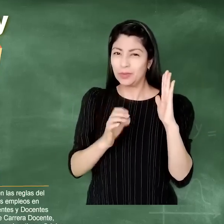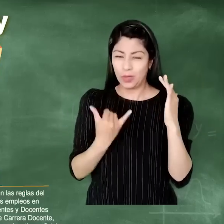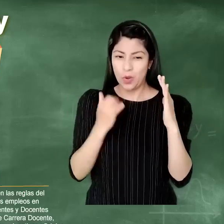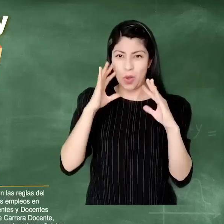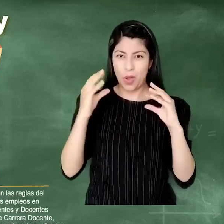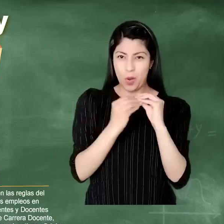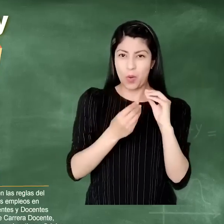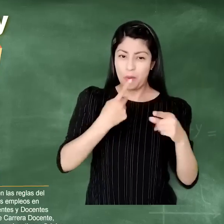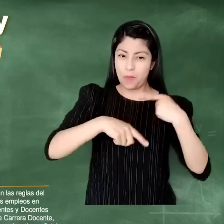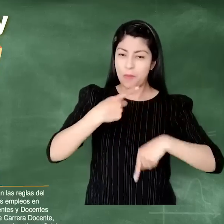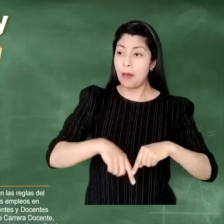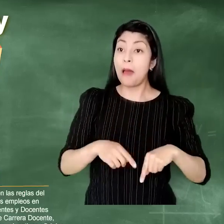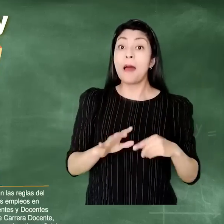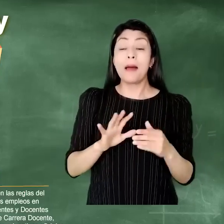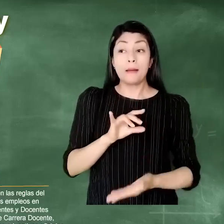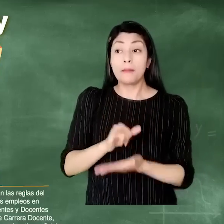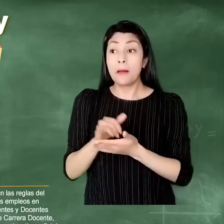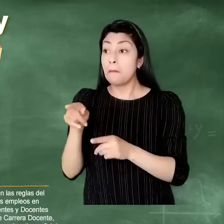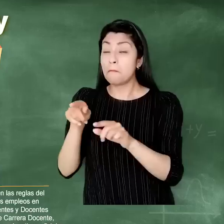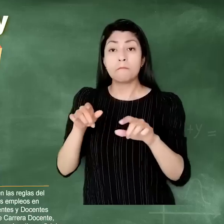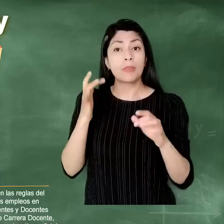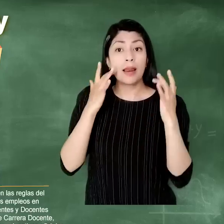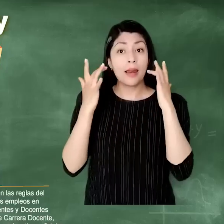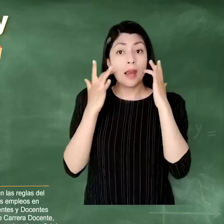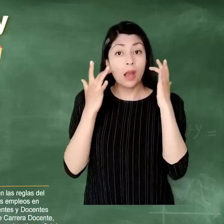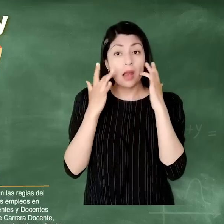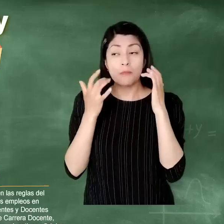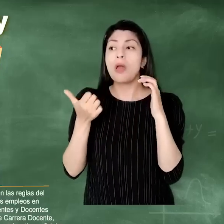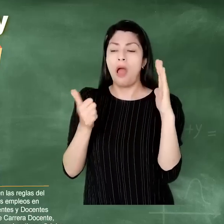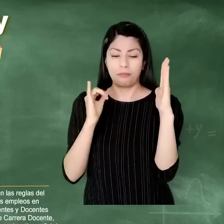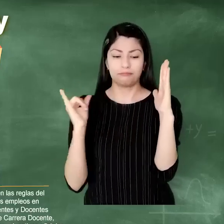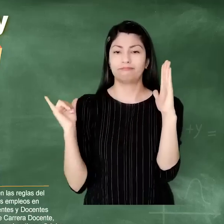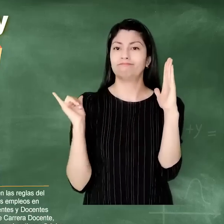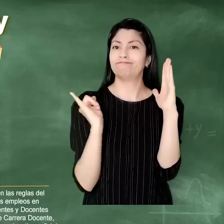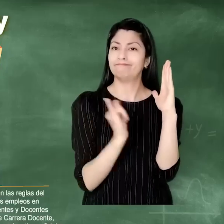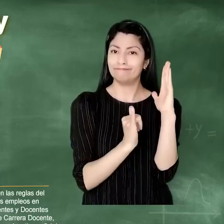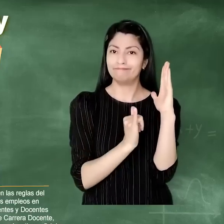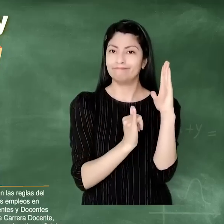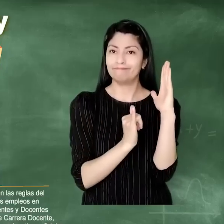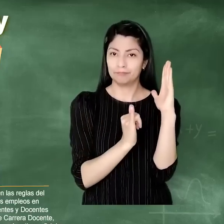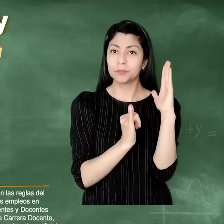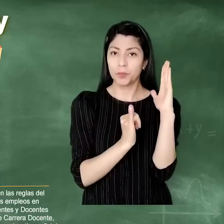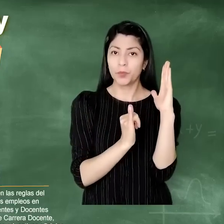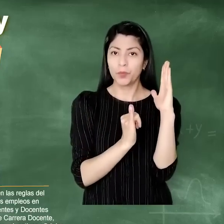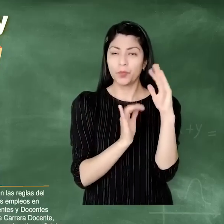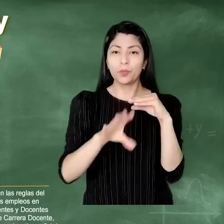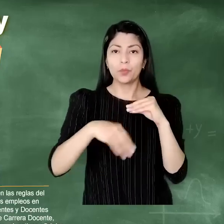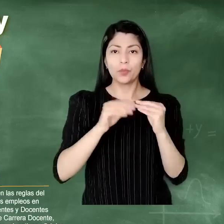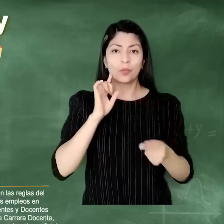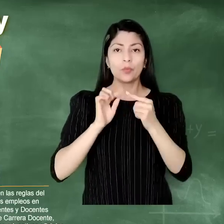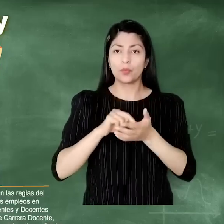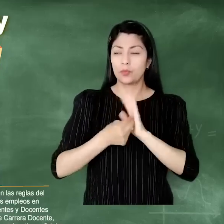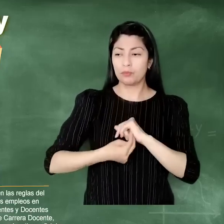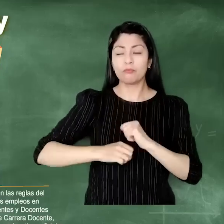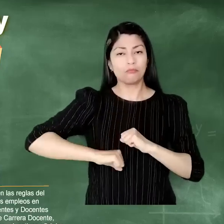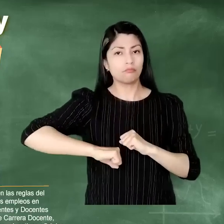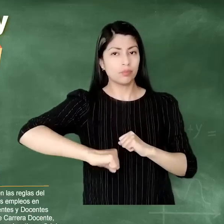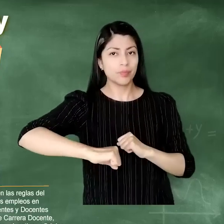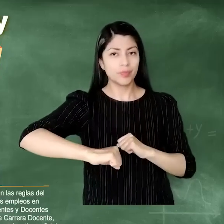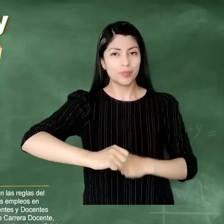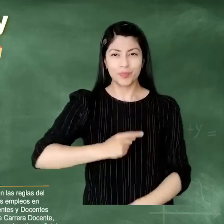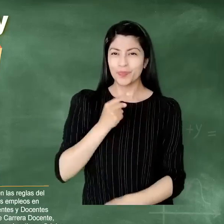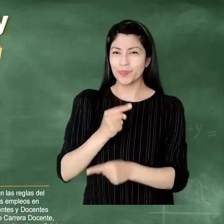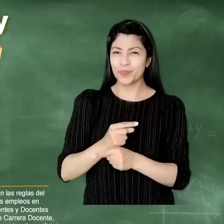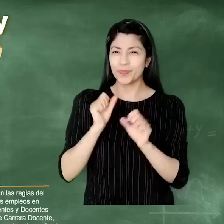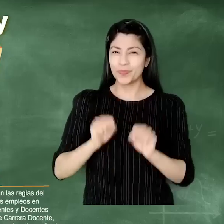del presente acuerdo. La firmeza de la posición en una lista de elegibles para cada aspirante que la conforma operará